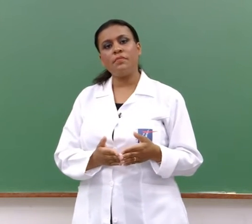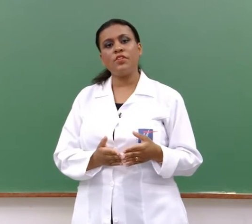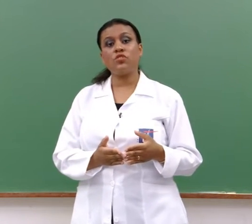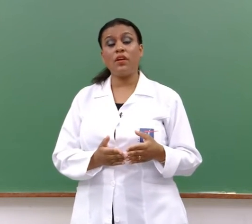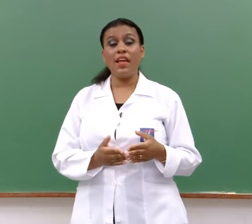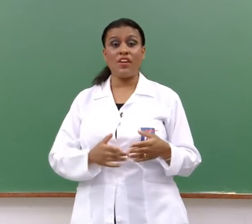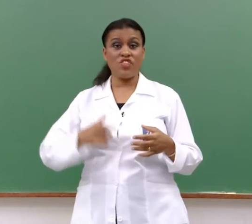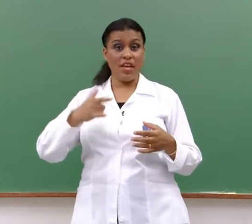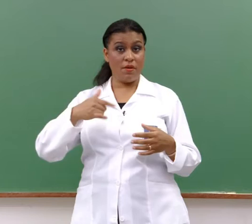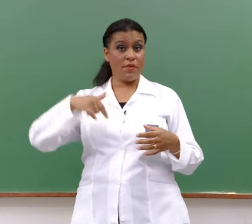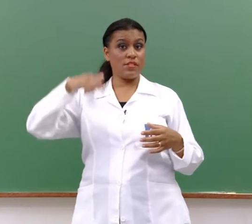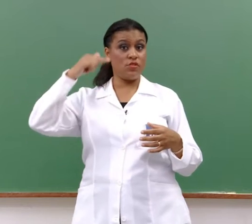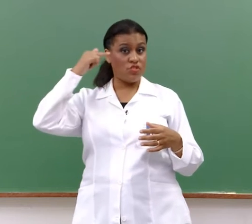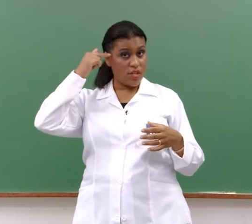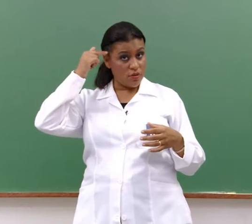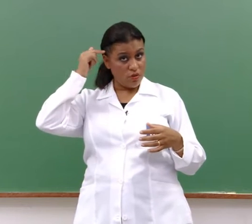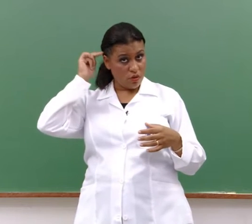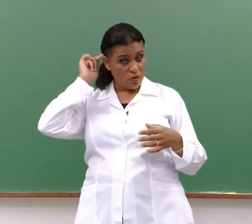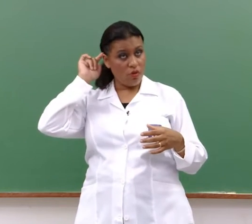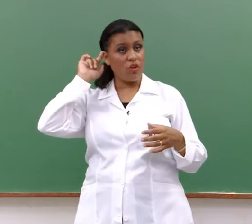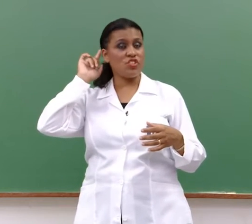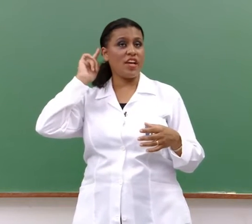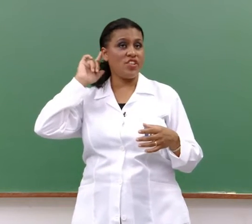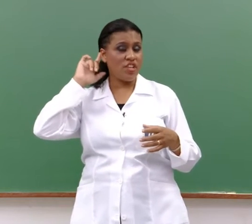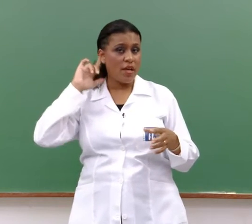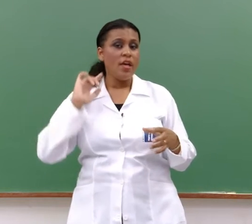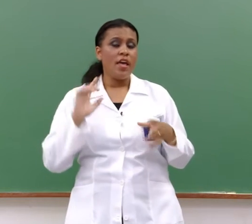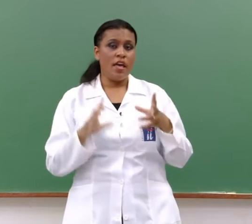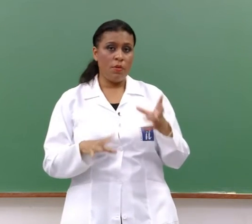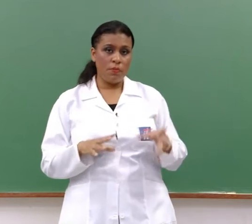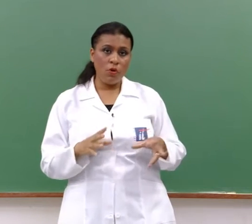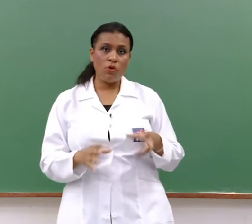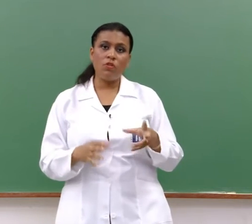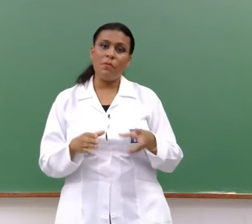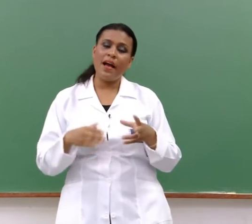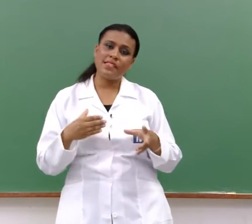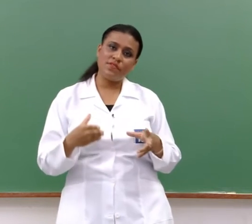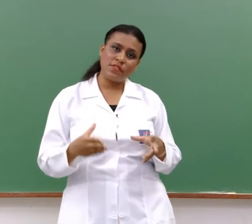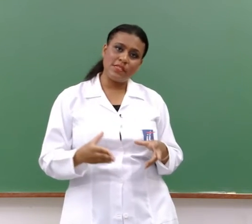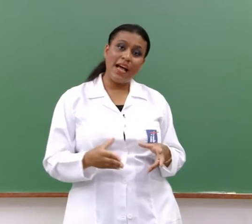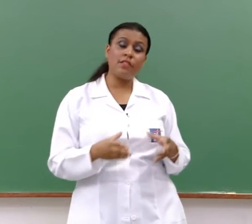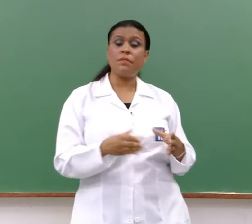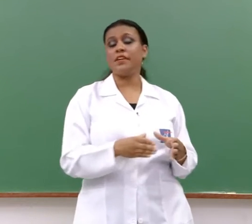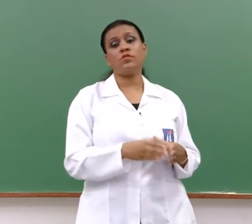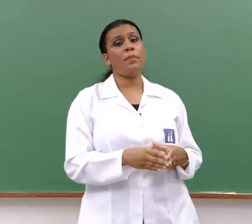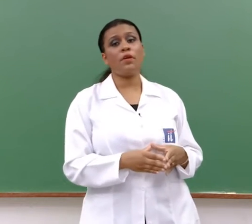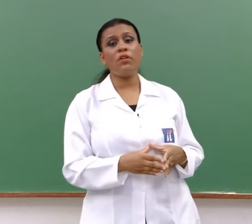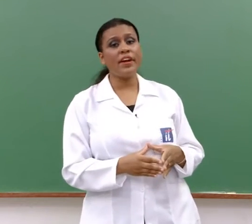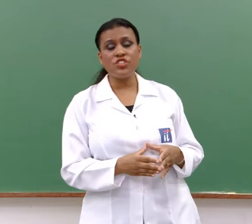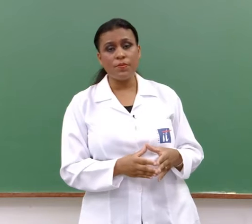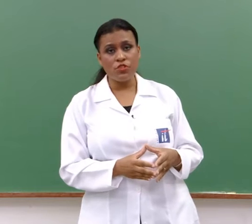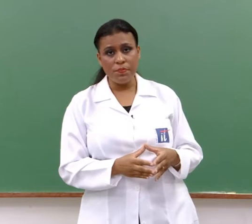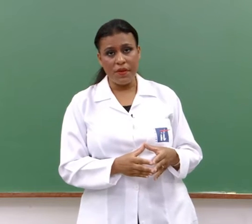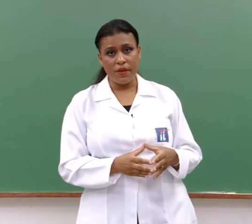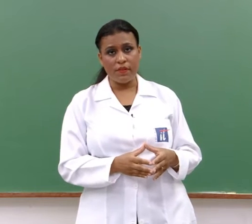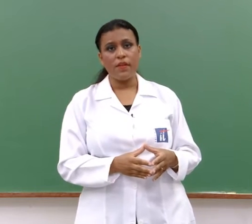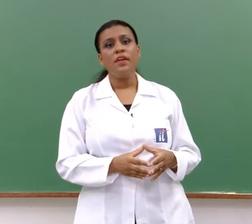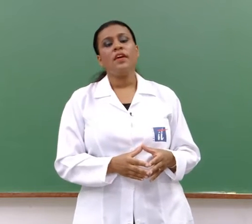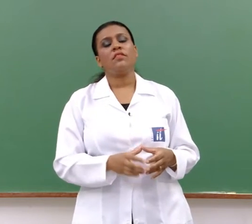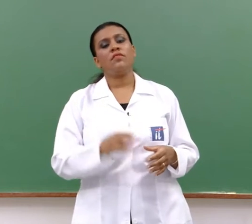Implante coclear já é uma cirurgia neurológica, aí já é um pouco mais avançado, mas não é para qualquer tipo de perda.